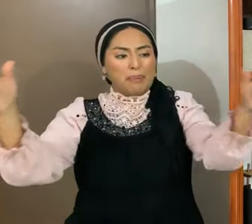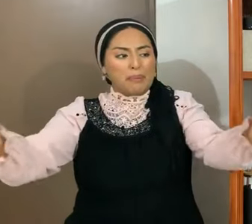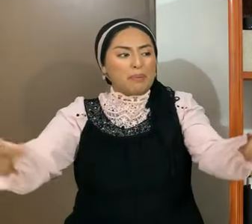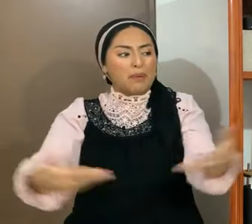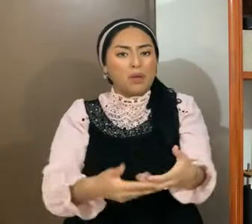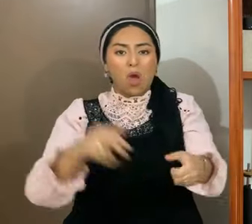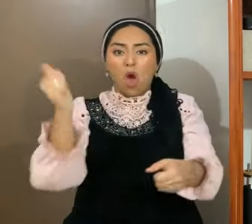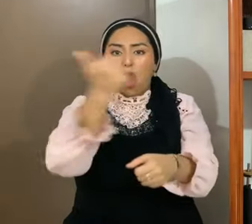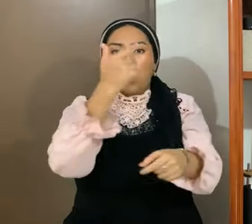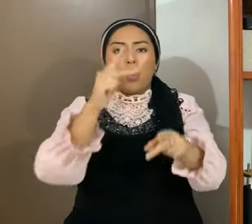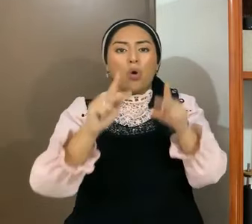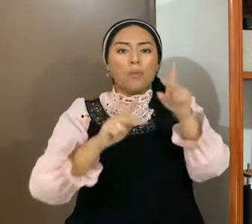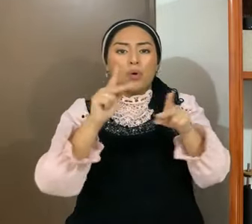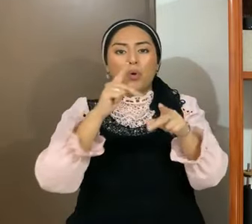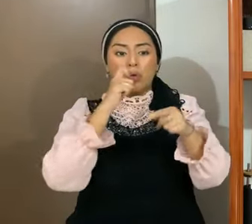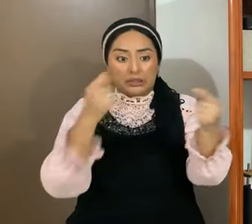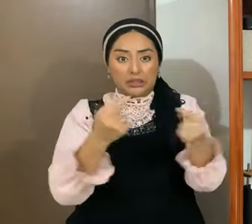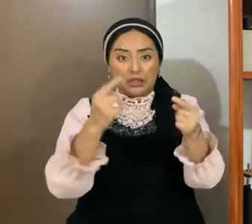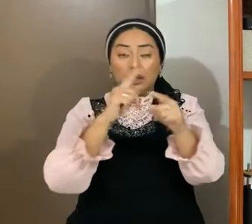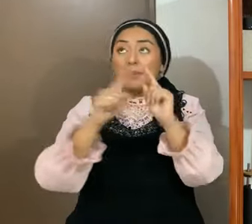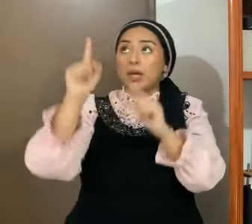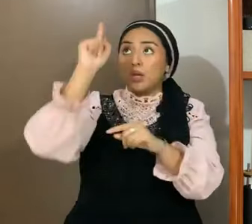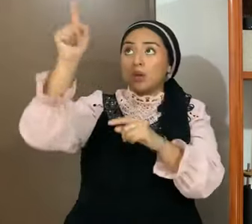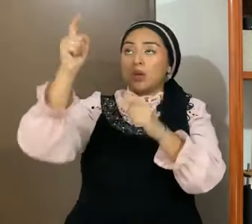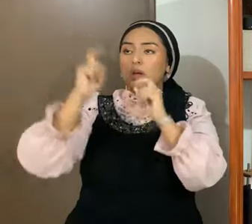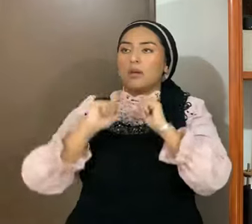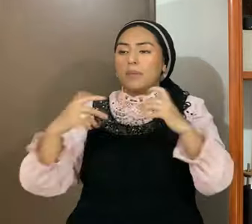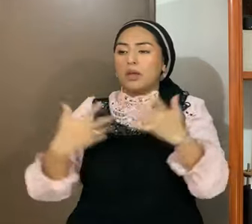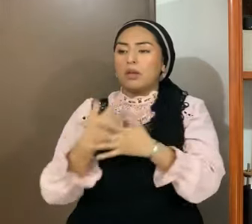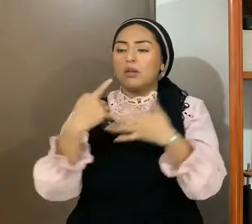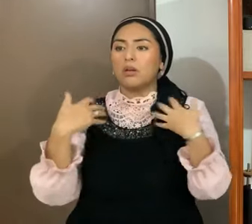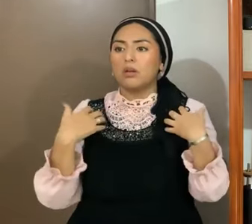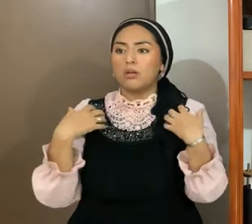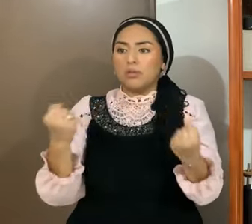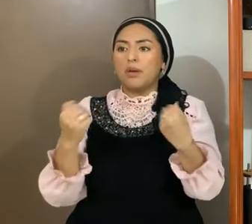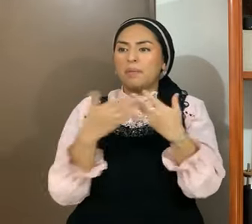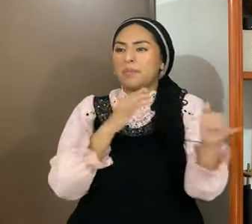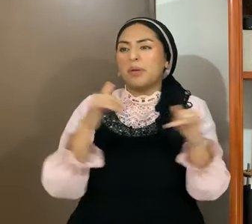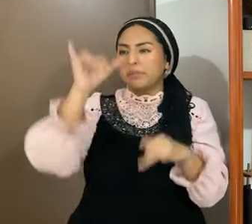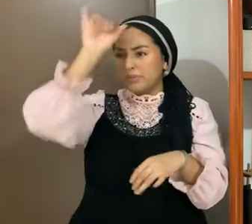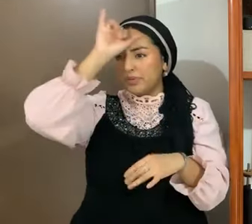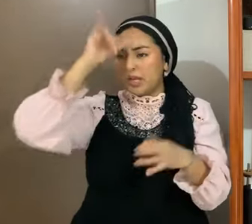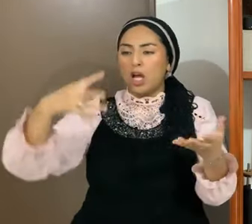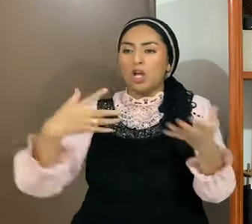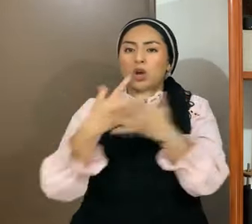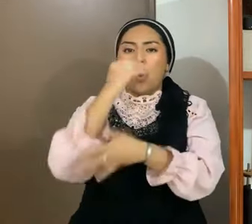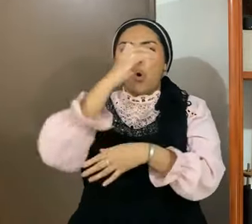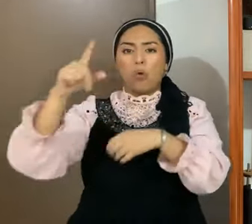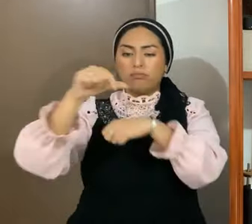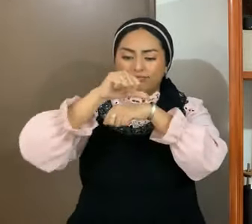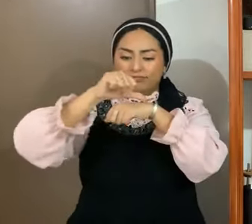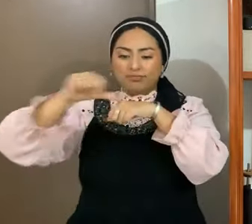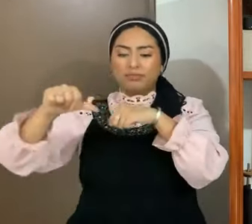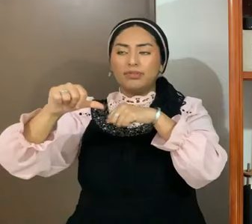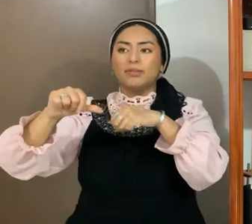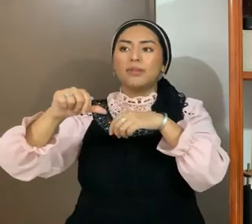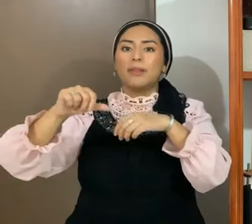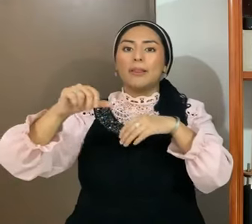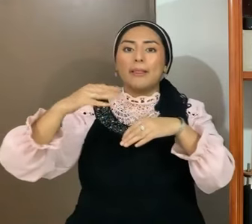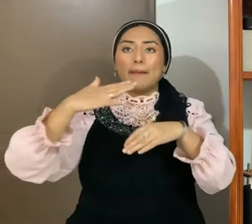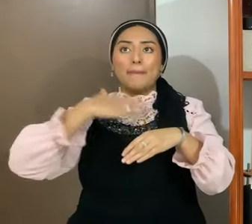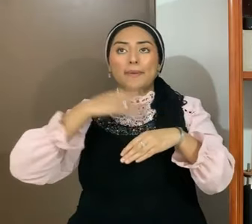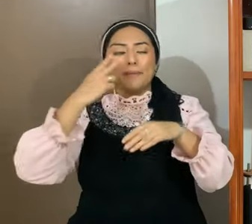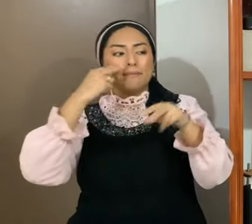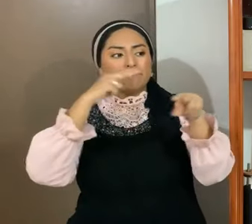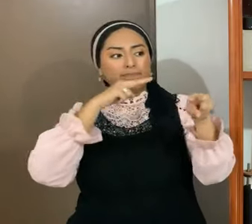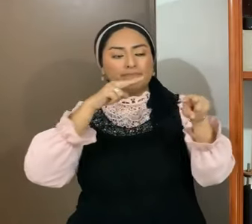que hacen maldad. Pero tú aumentarás mis fuerzas como las del búfalo. Seré ungido con aceite fresco. Y mirarán mis